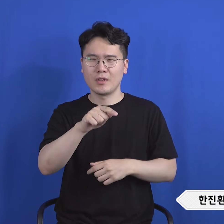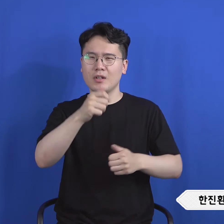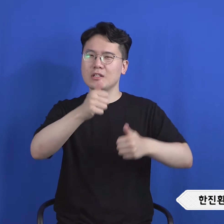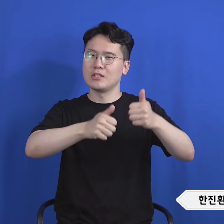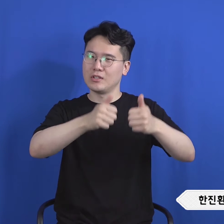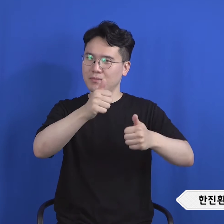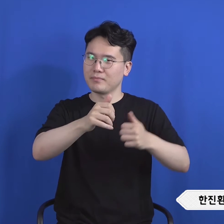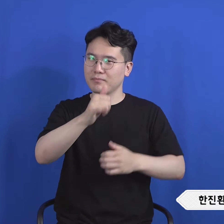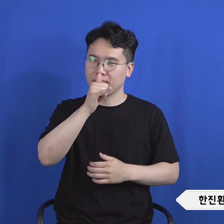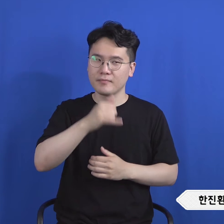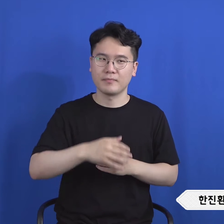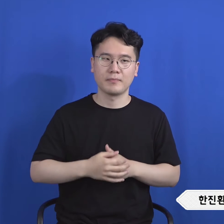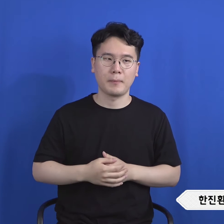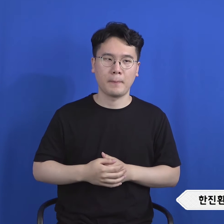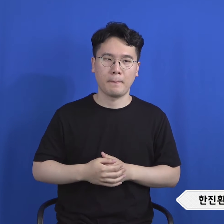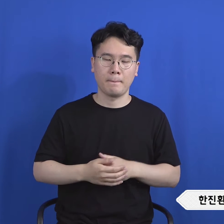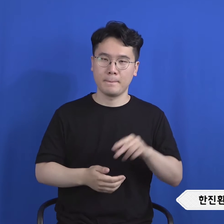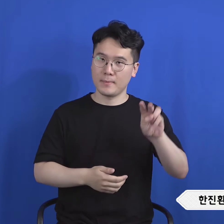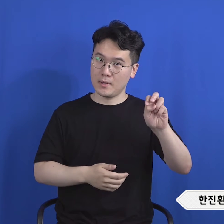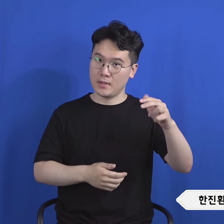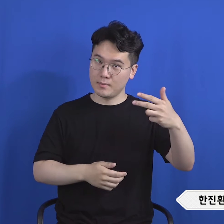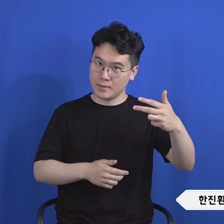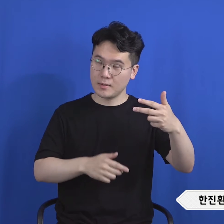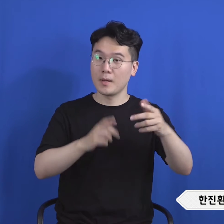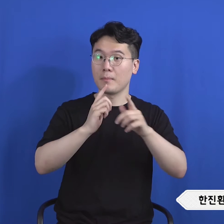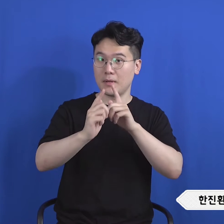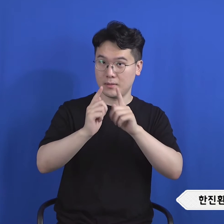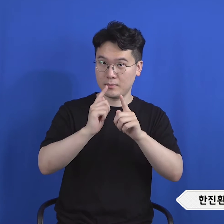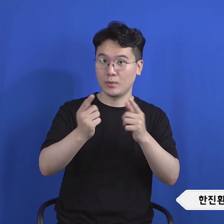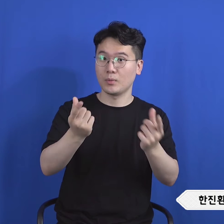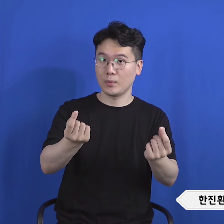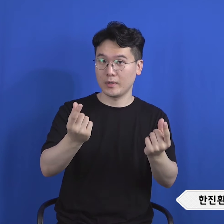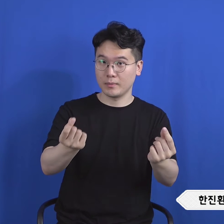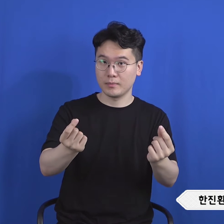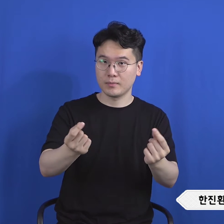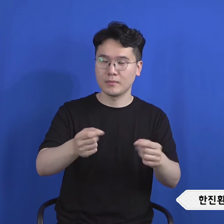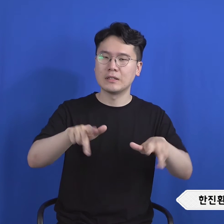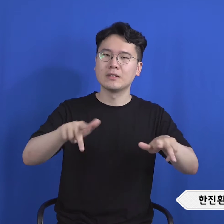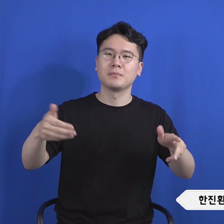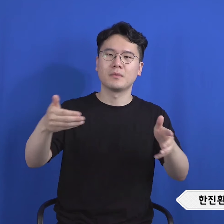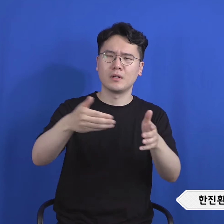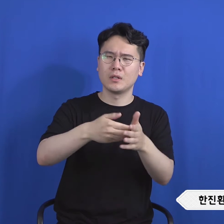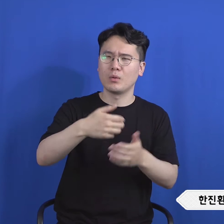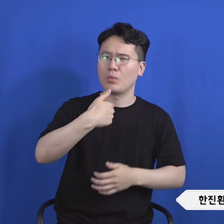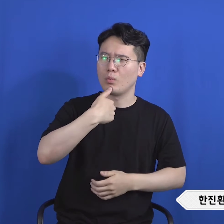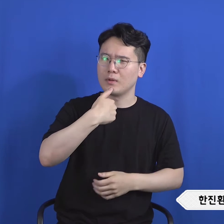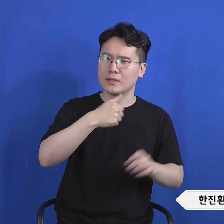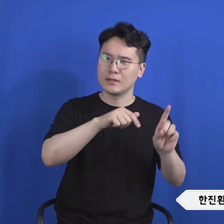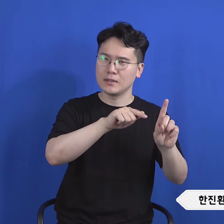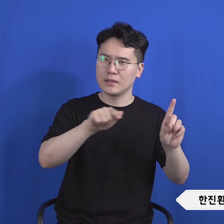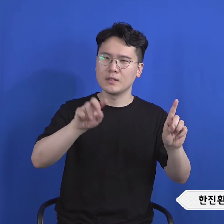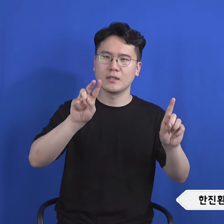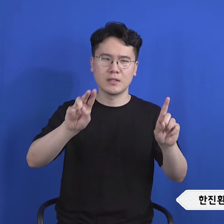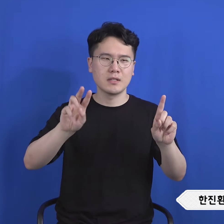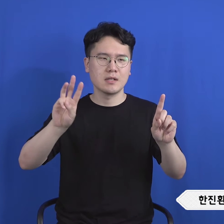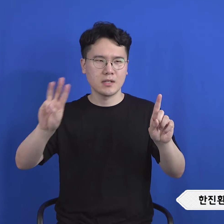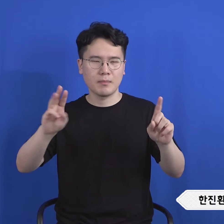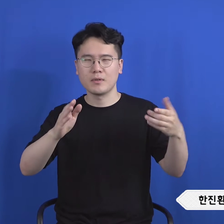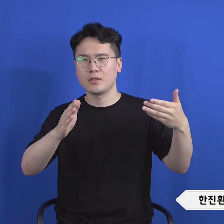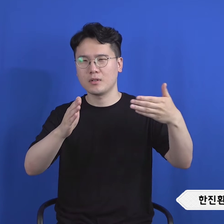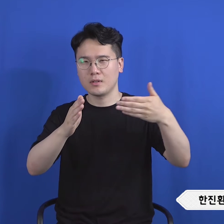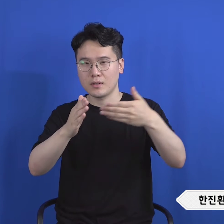치르지요. 이 27절 말씀도 그동안 로마서 1장부터 2장, 3장에